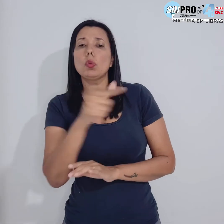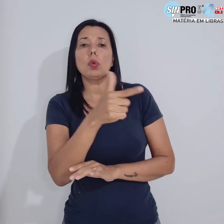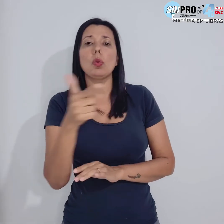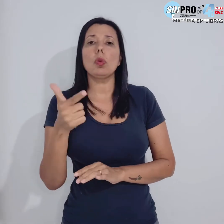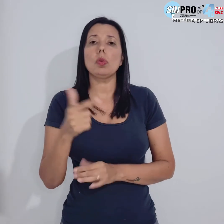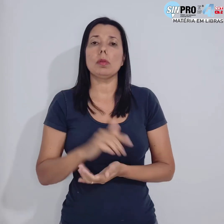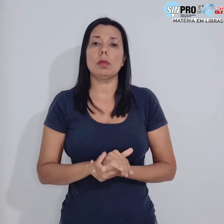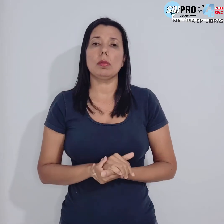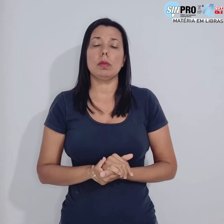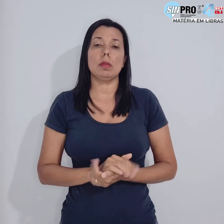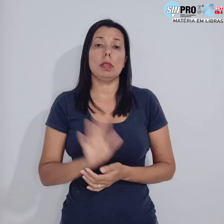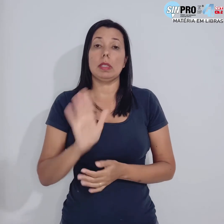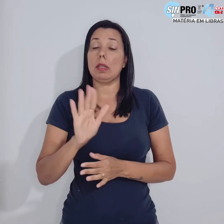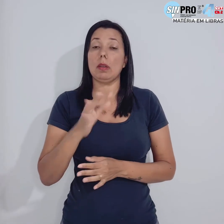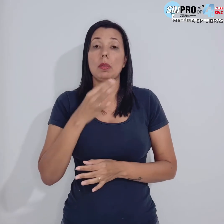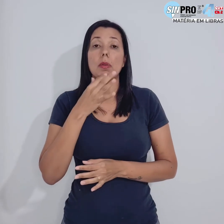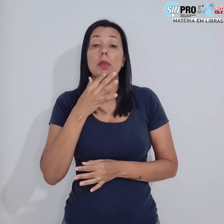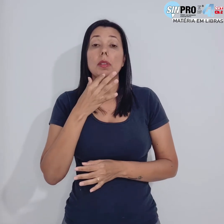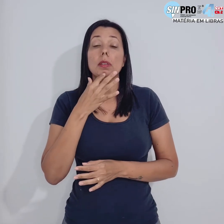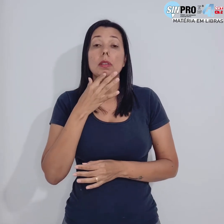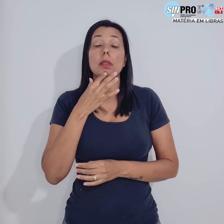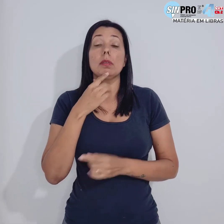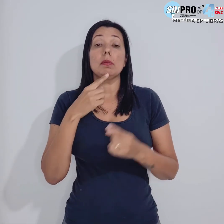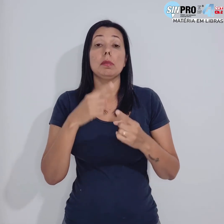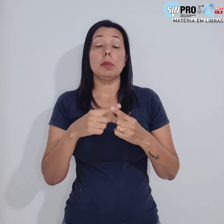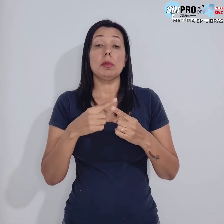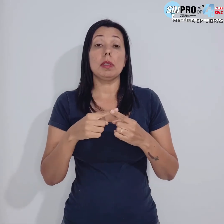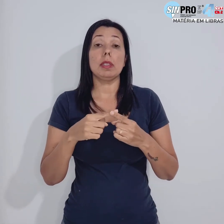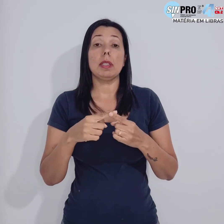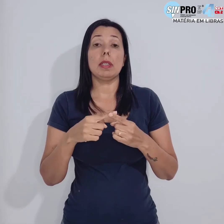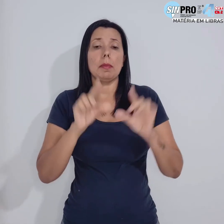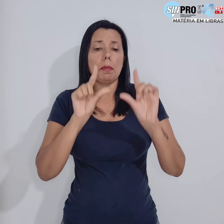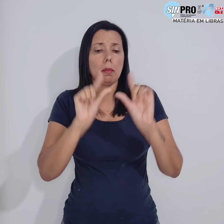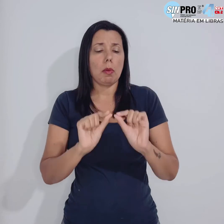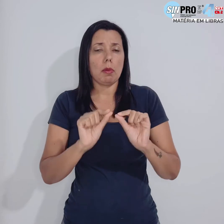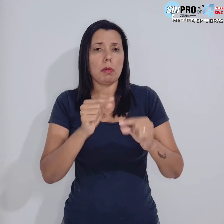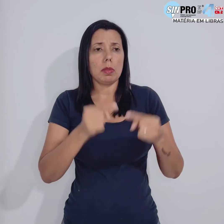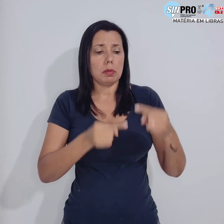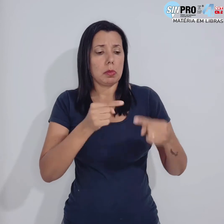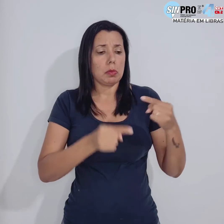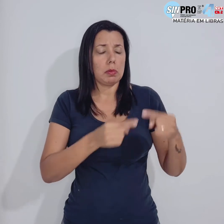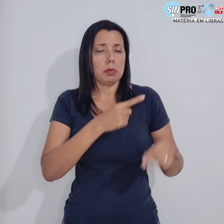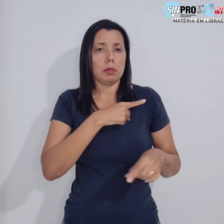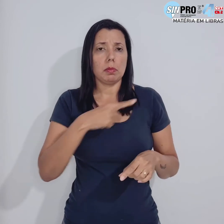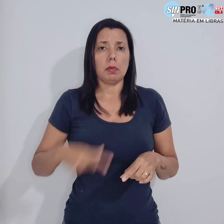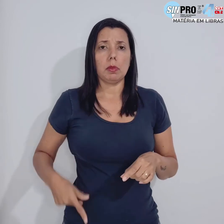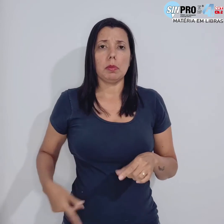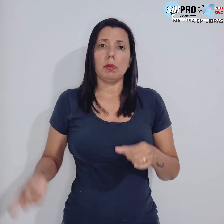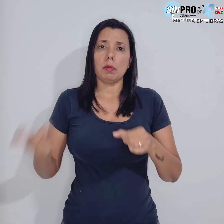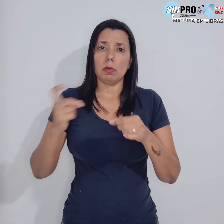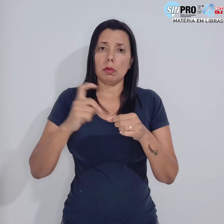pelo último censo 2010, todos estão apartados de seus territórios. O censo de